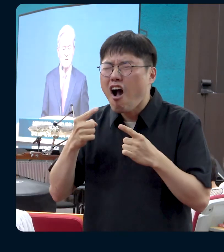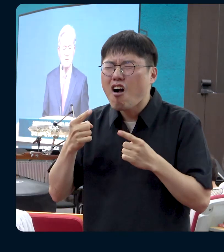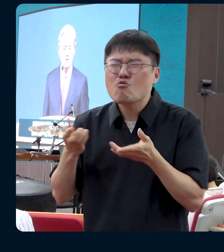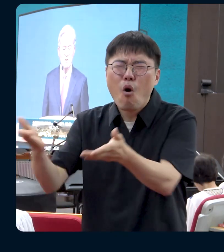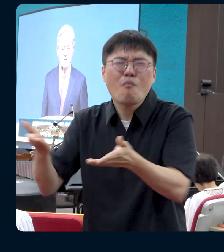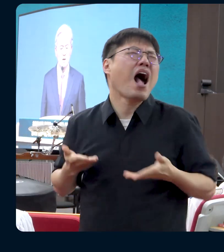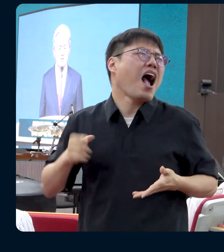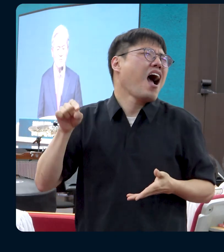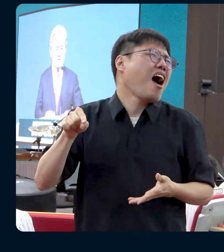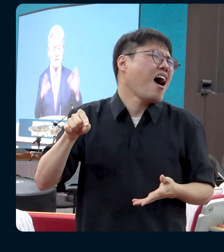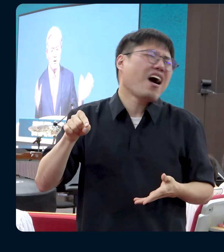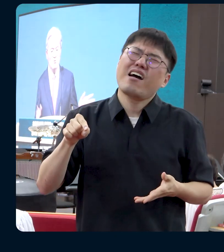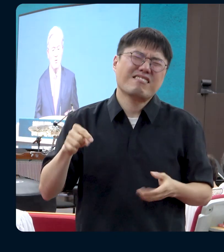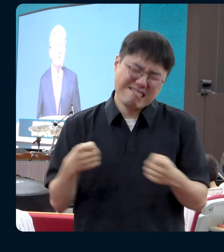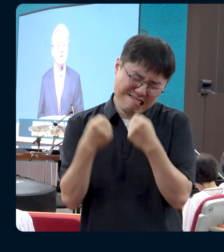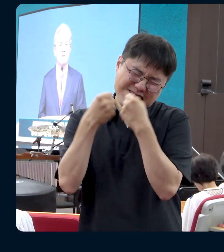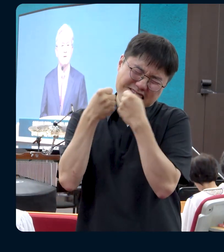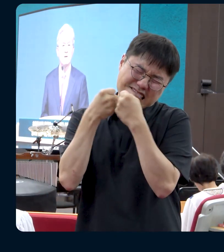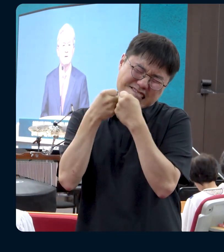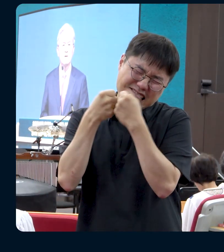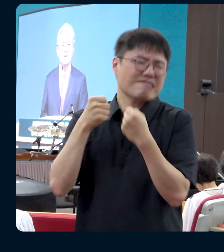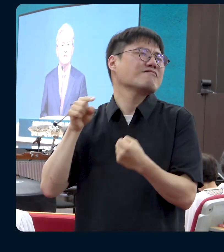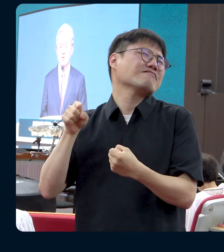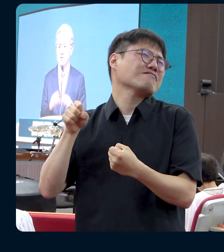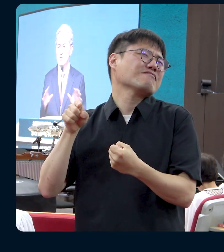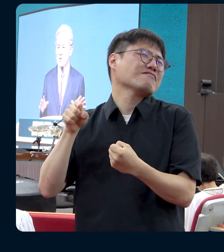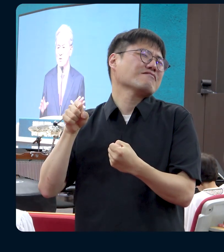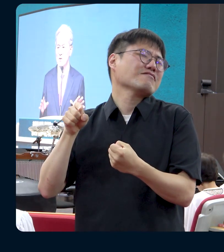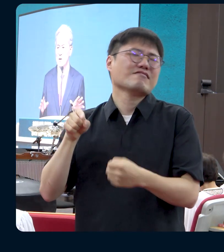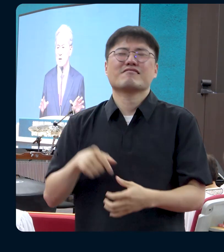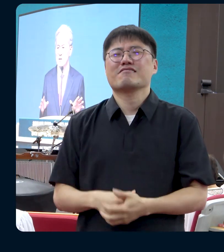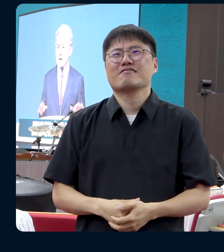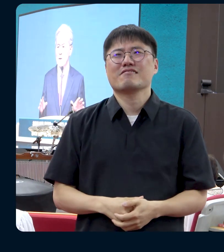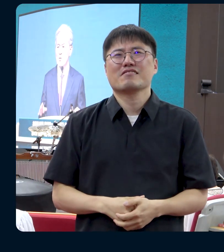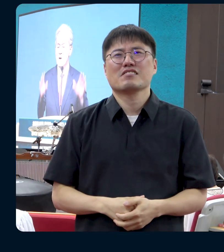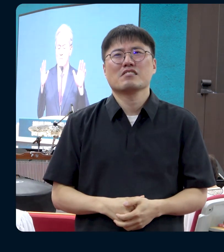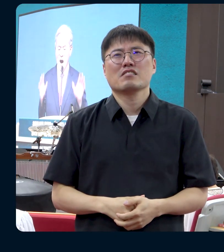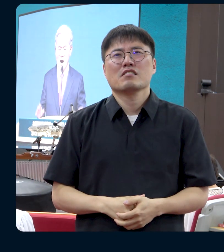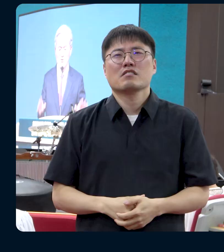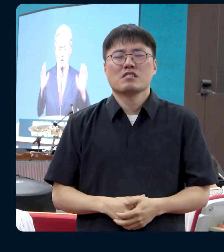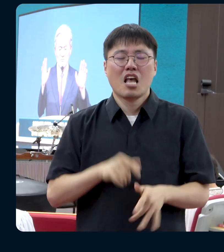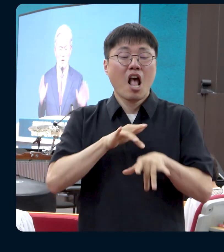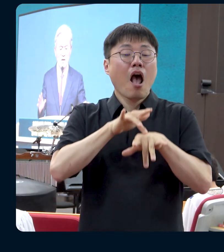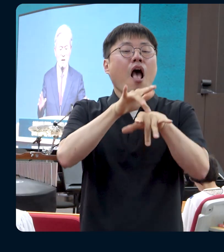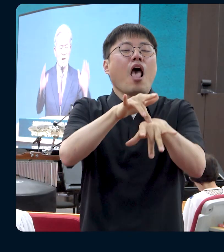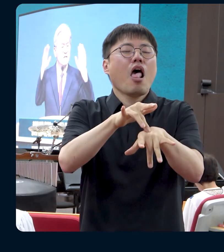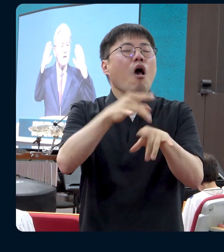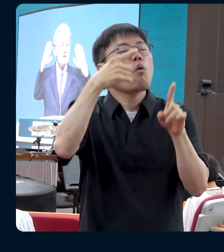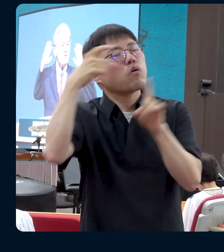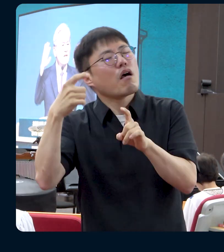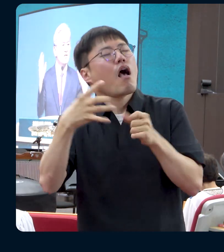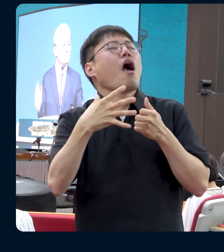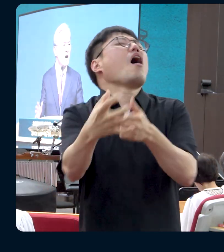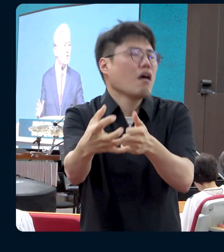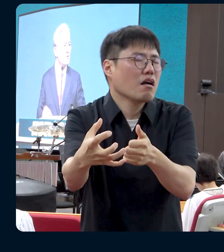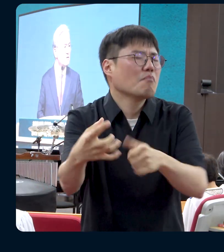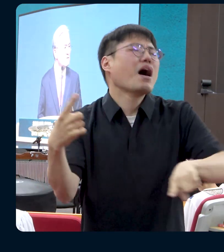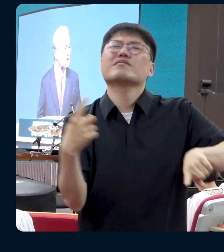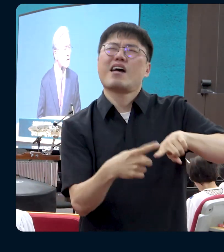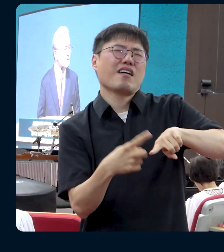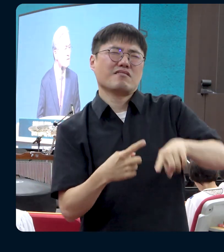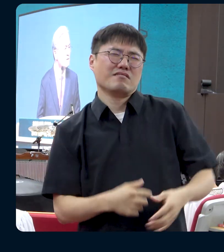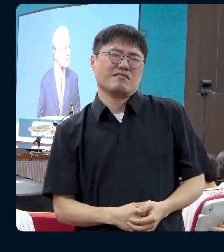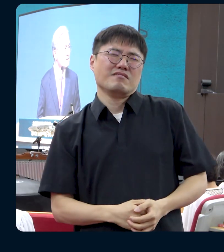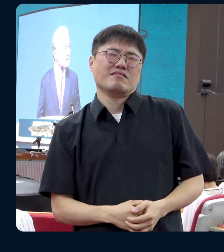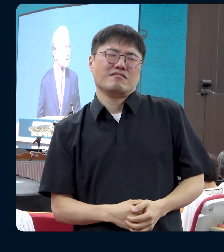조금 그러면서 정말 싸우고, 이거는요 그야말로 마귀의 괴계에 그냥 완전히